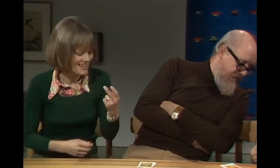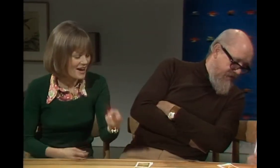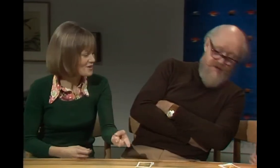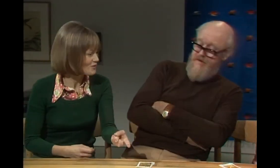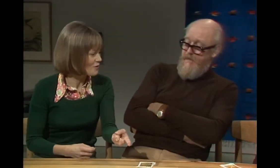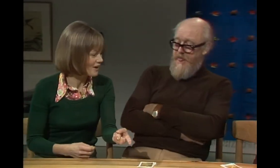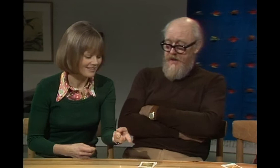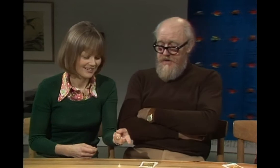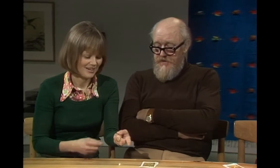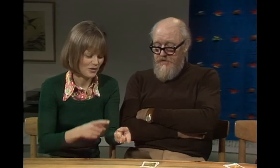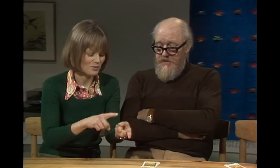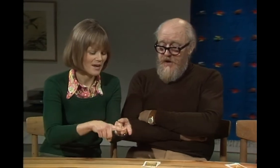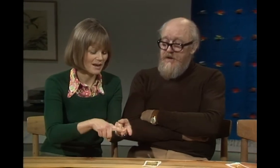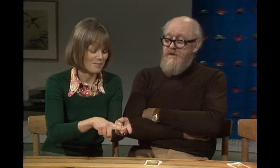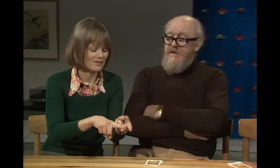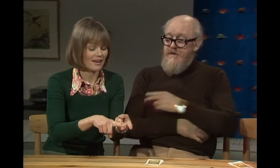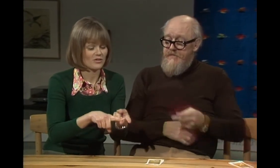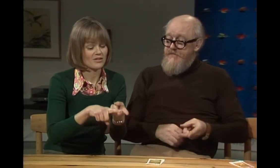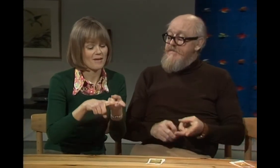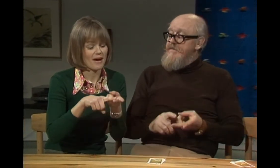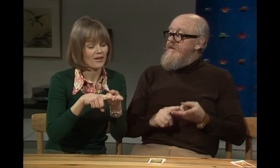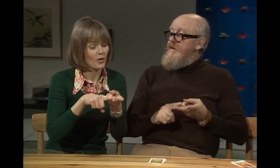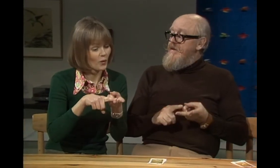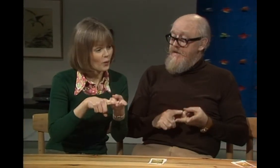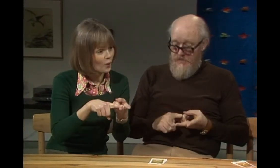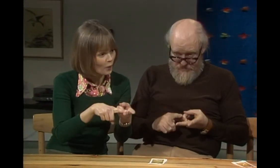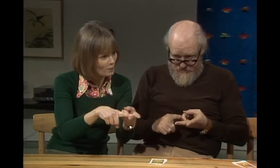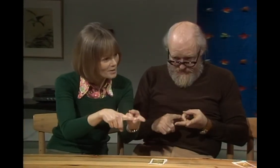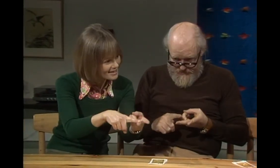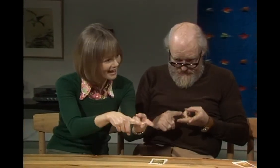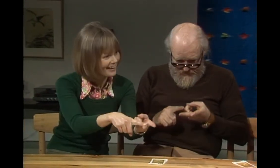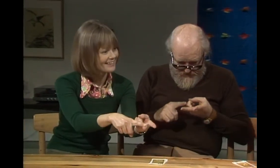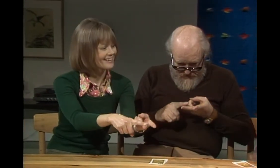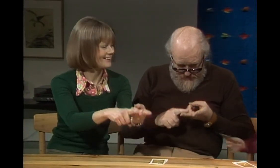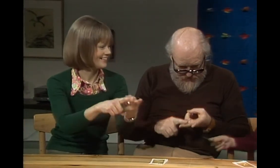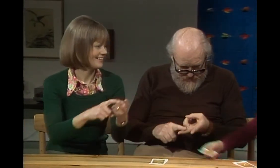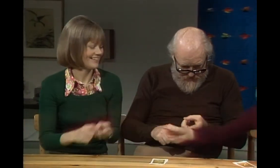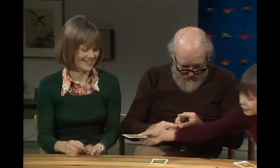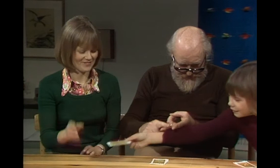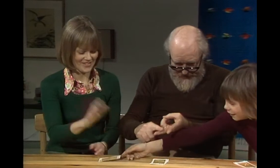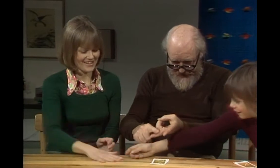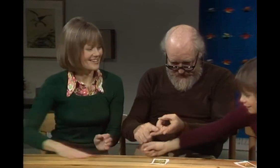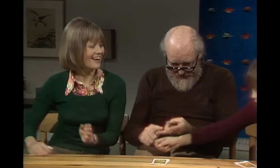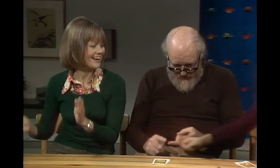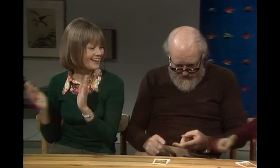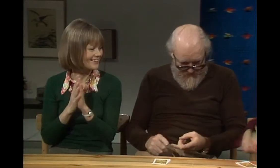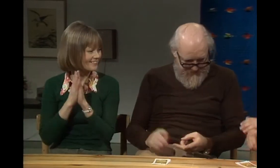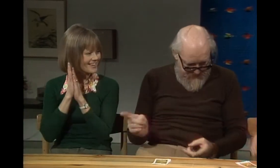här är en tvåa. Och så pekar man på den och så säger man om igen. Alldeles bra. Om igen. Jaha. Det var